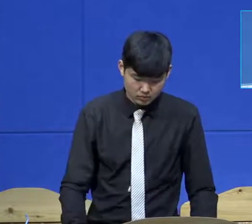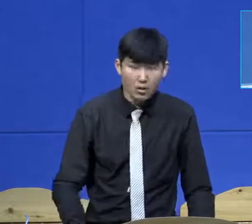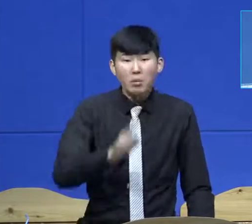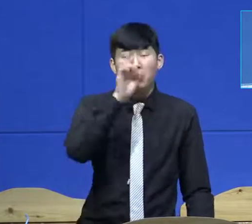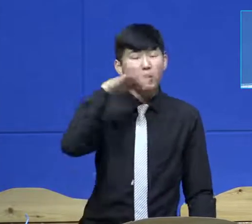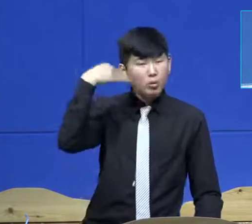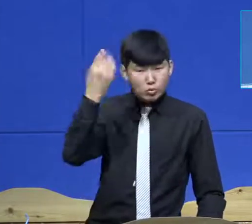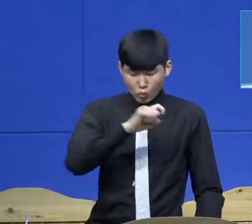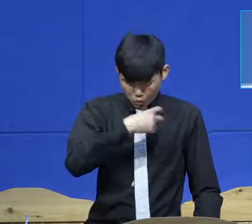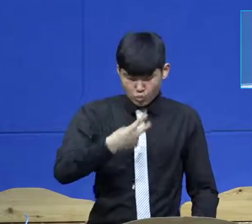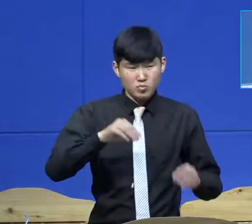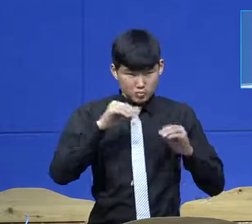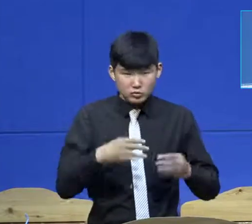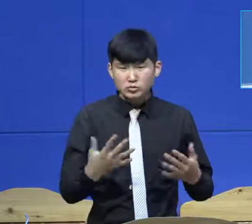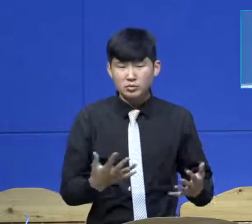Бурхны хүүгэд болсон